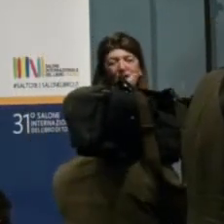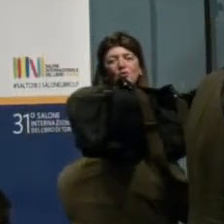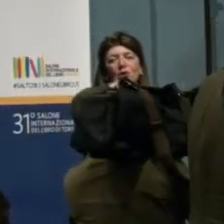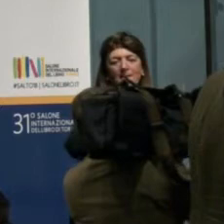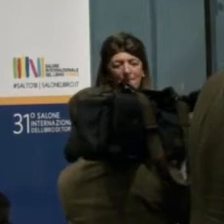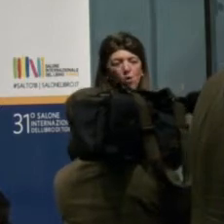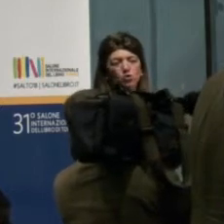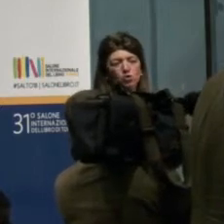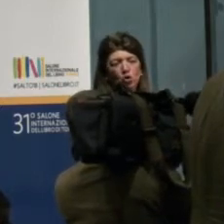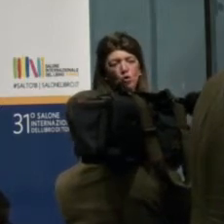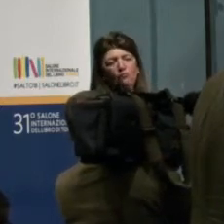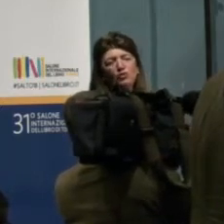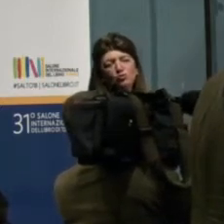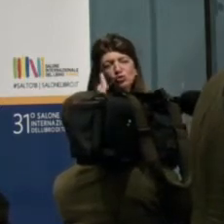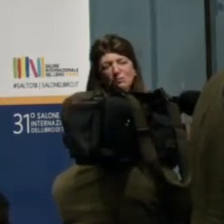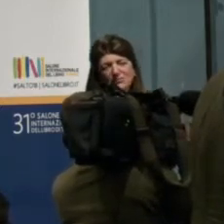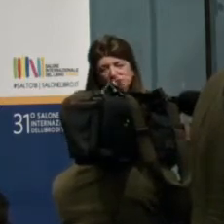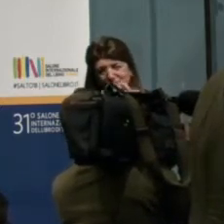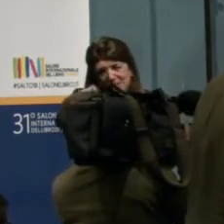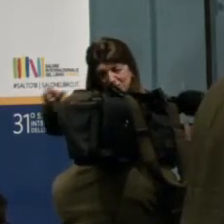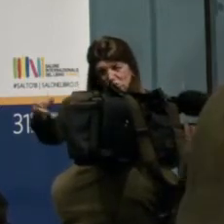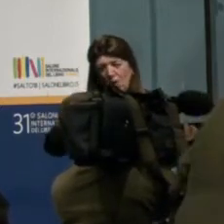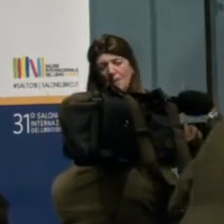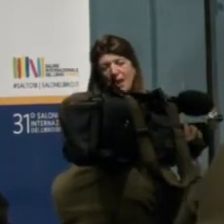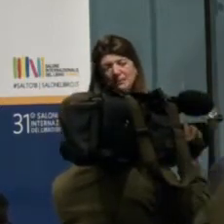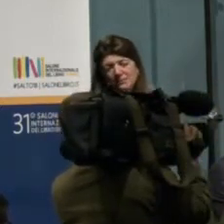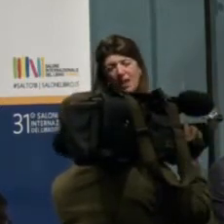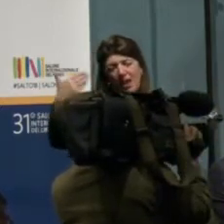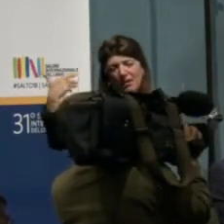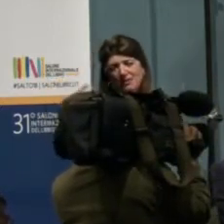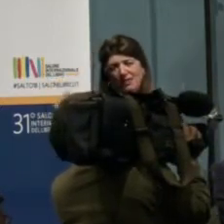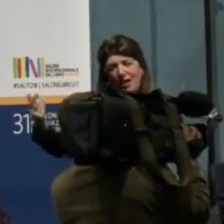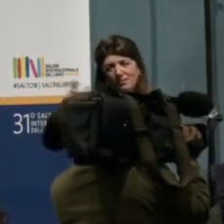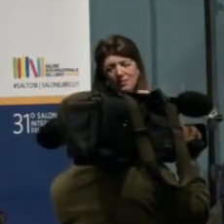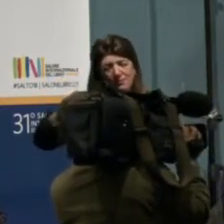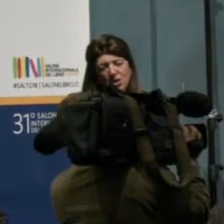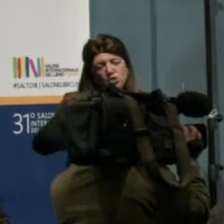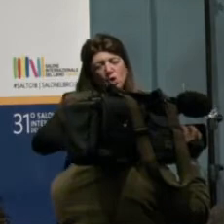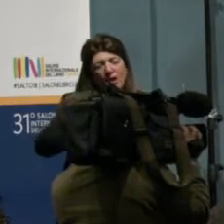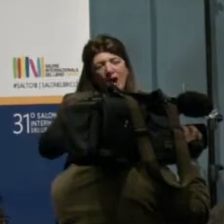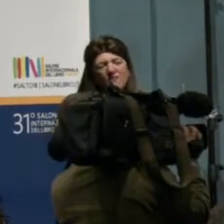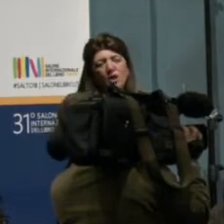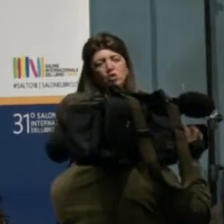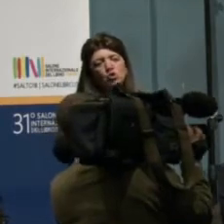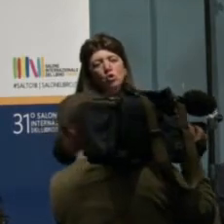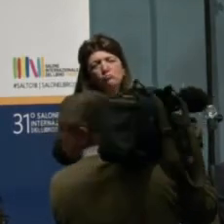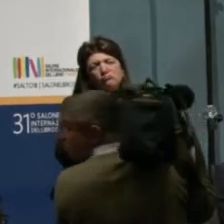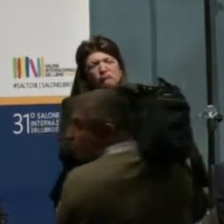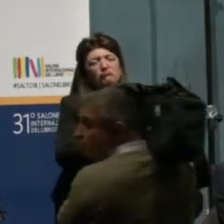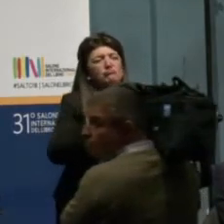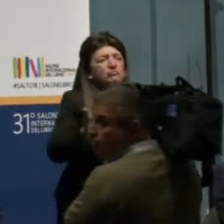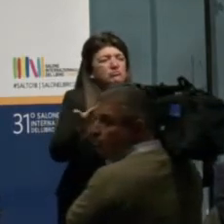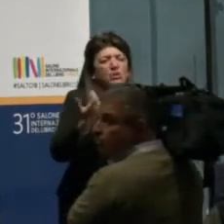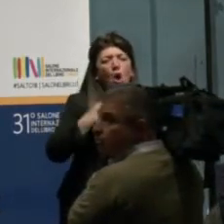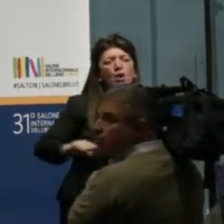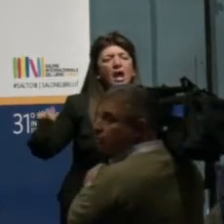persone hanno potuto contare in questi mesi su tante persone tanto affetto tanta solidarietà ma anche tanta capacità tanto coraggio che c'è